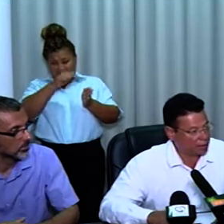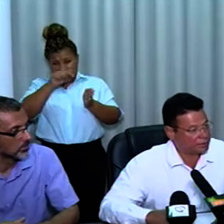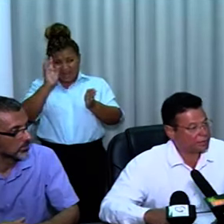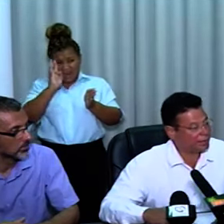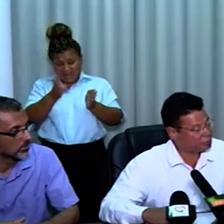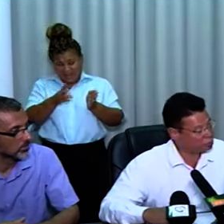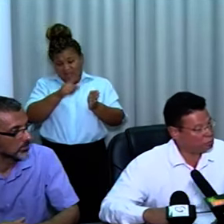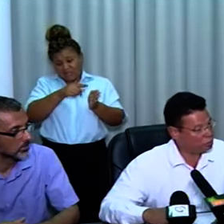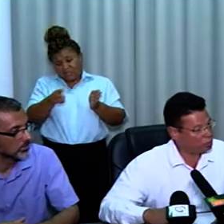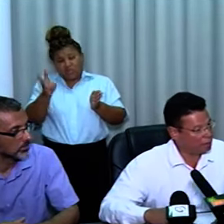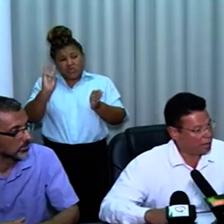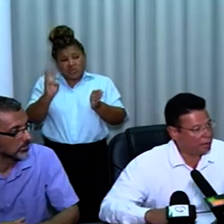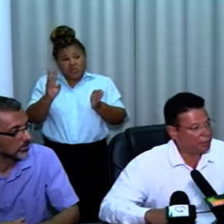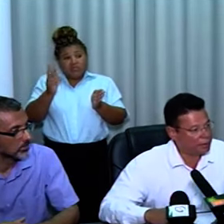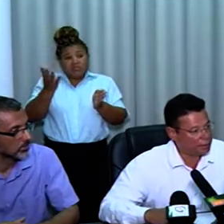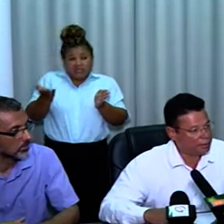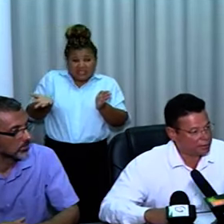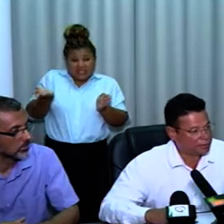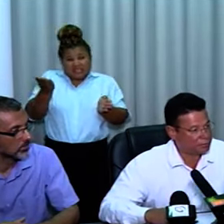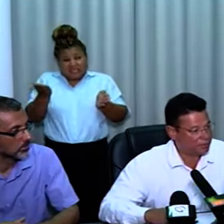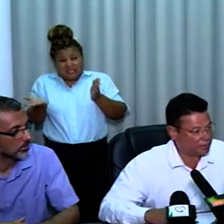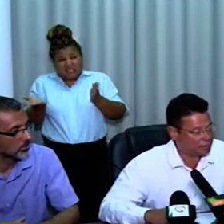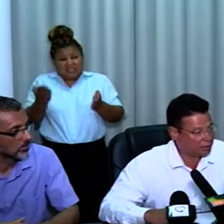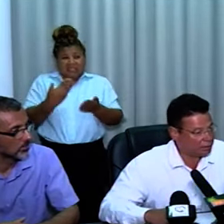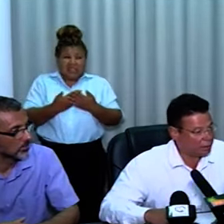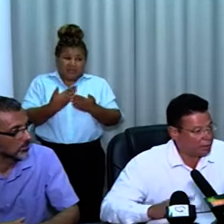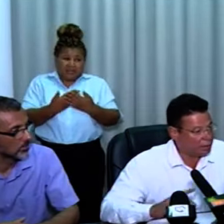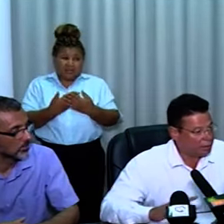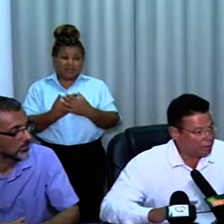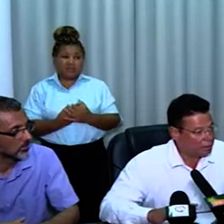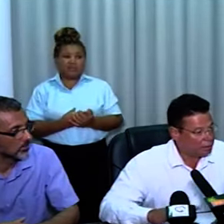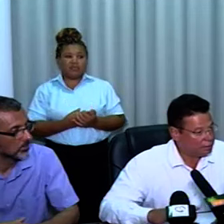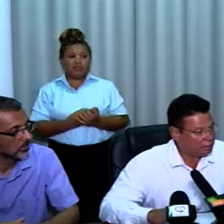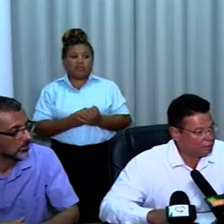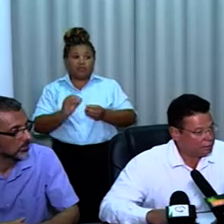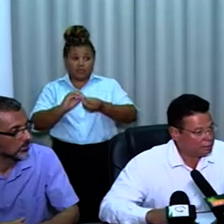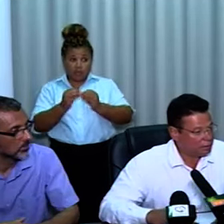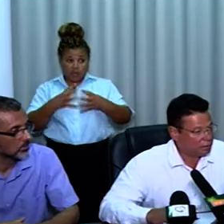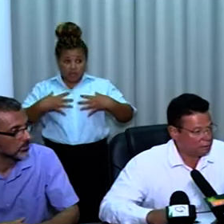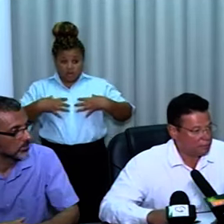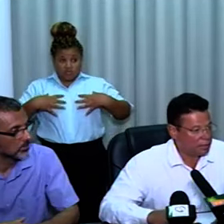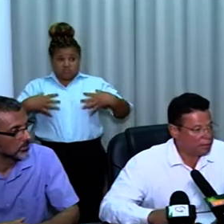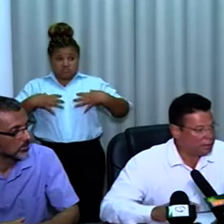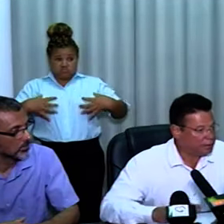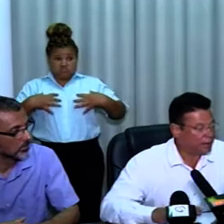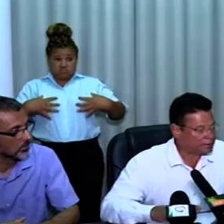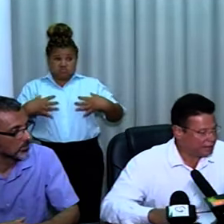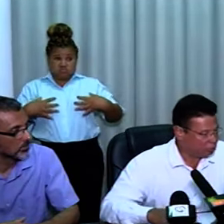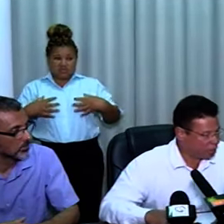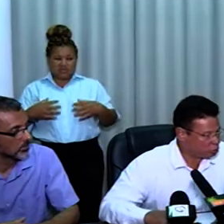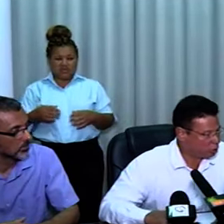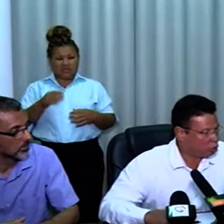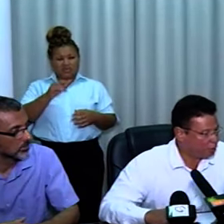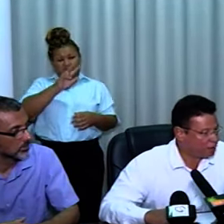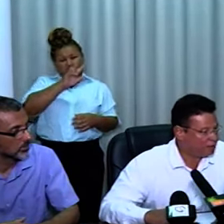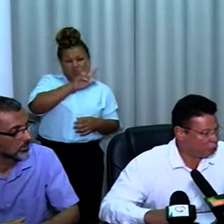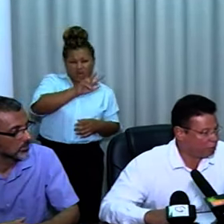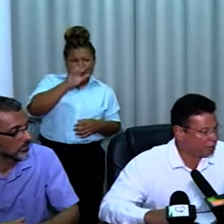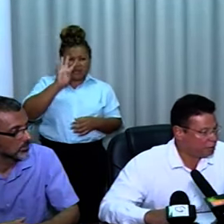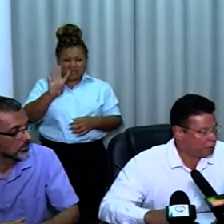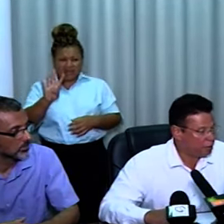prend à l'aise 4 jours après qu'il s'est infecté. Je ne pas compter les jours avant ça? Il n'est que c'est l'information qui est encore